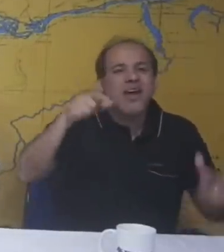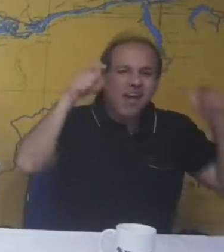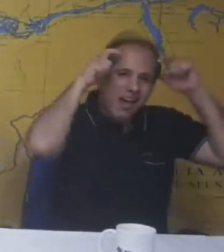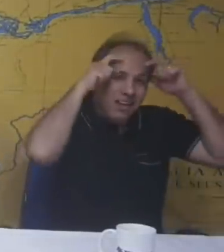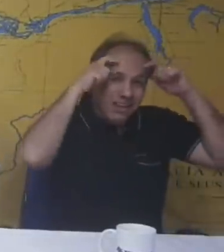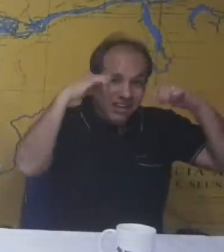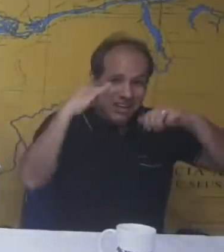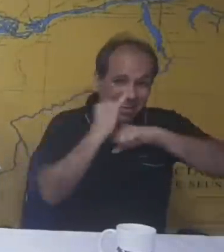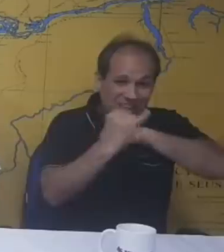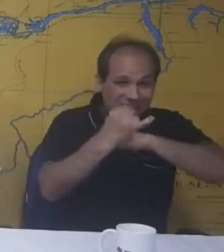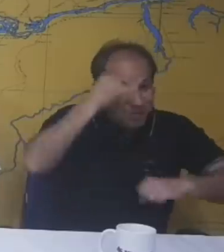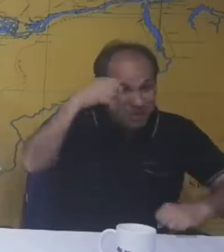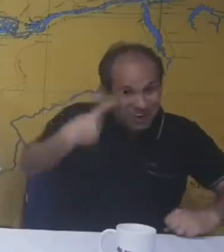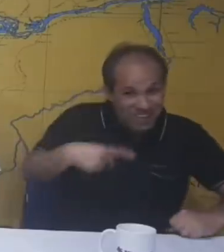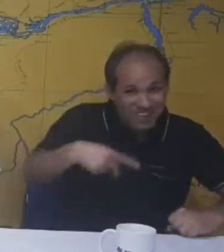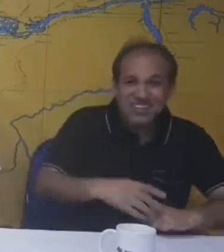Fábio Faria.